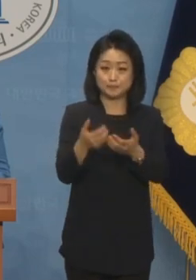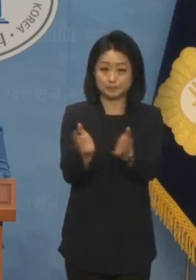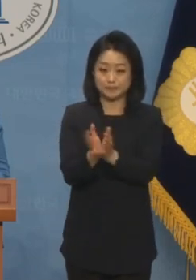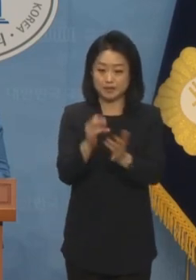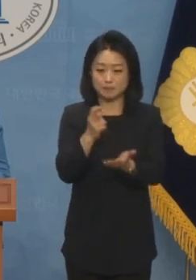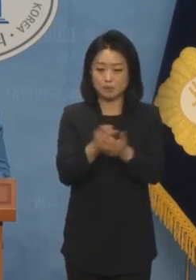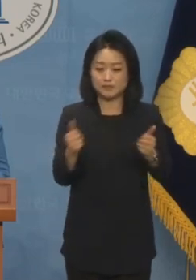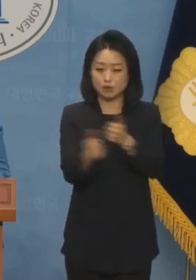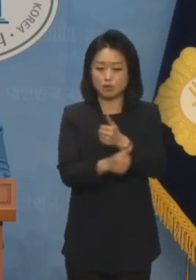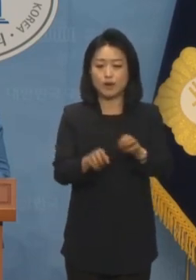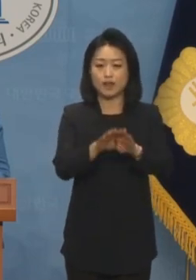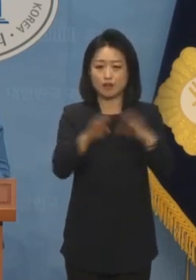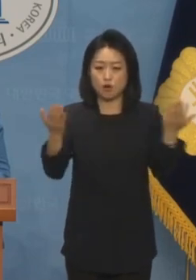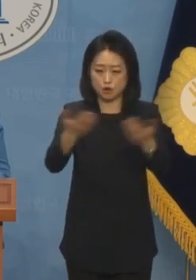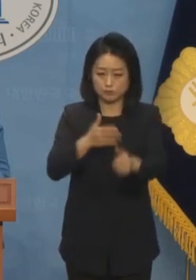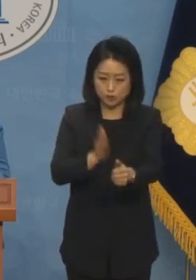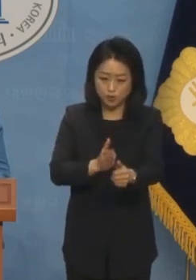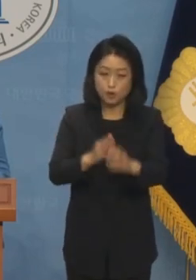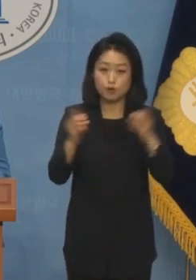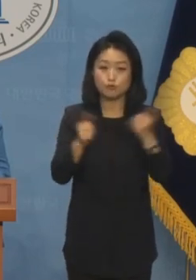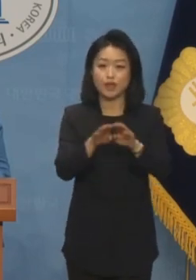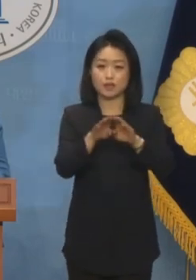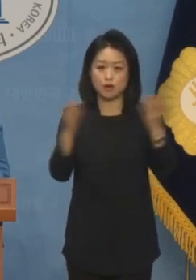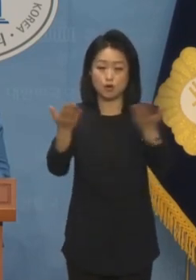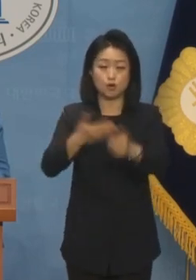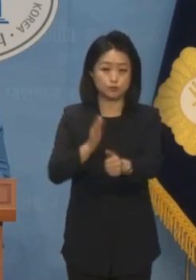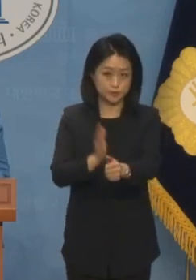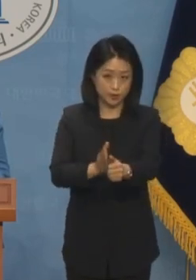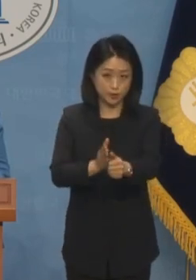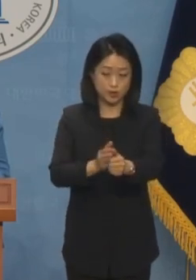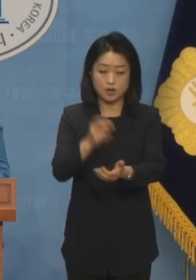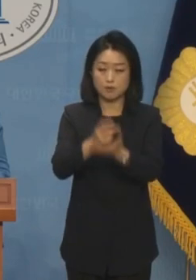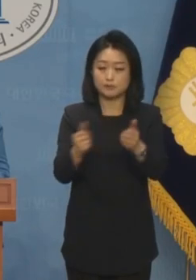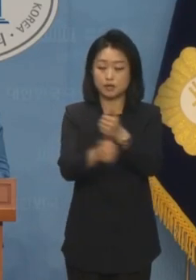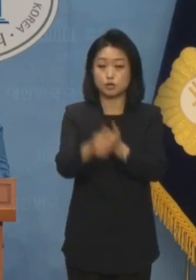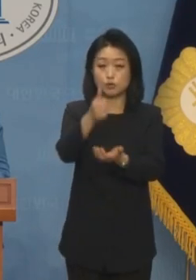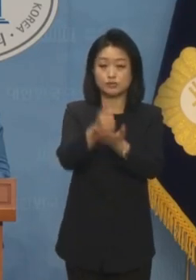법사위를 여십시오. 그리고 국회를 여십시오. 법사위원장